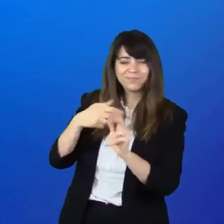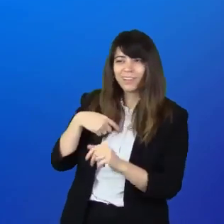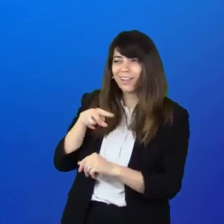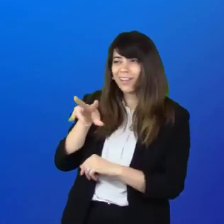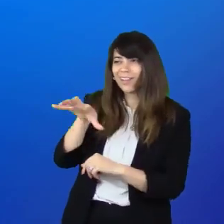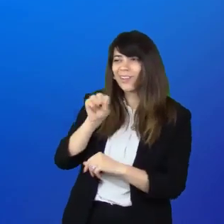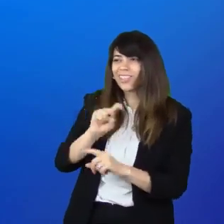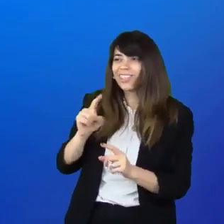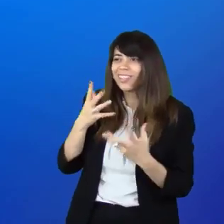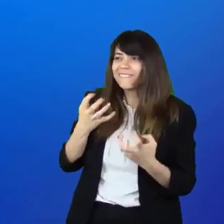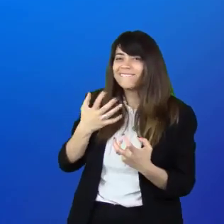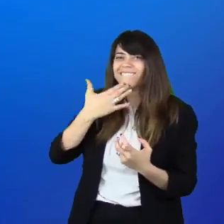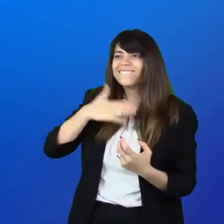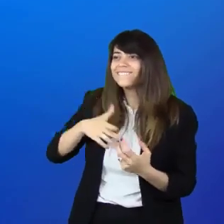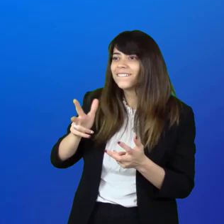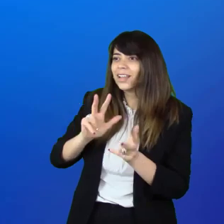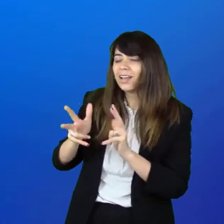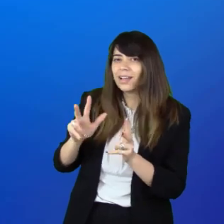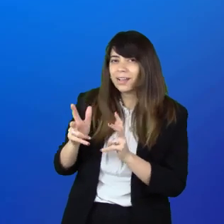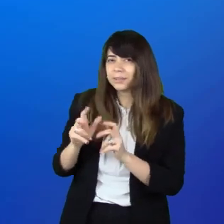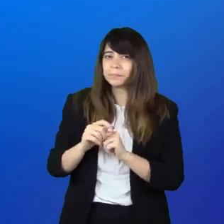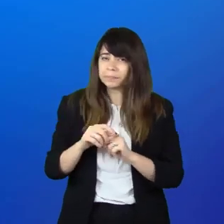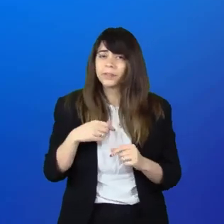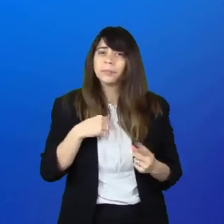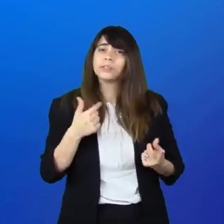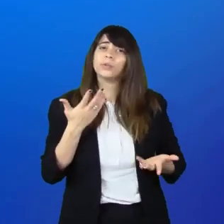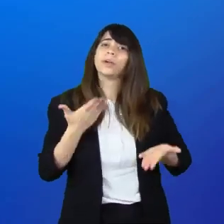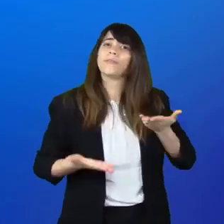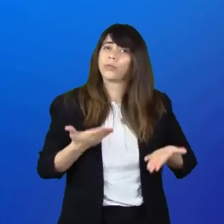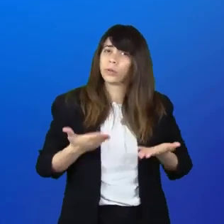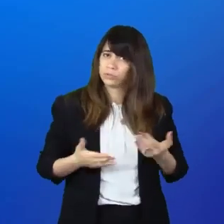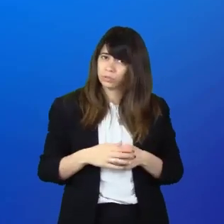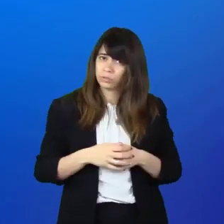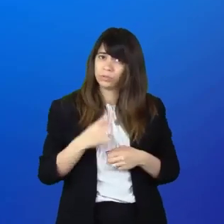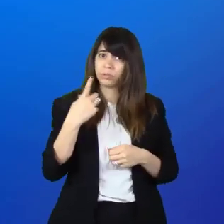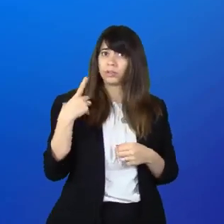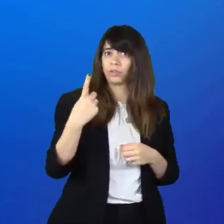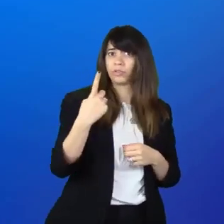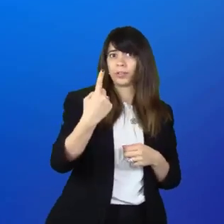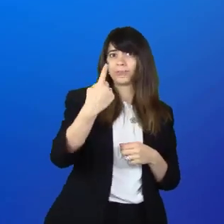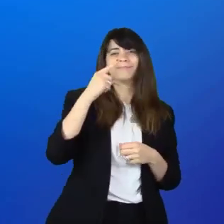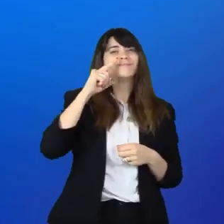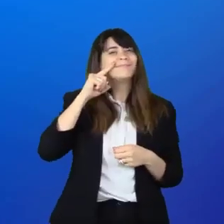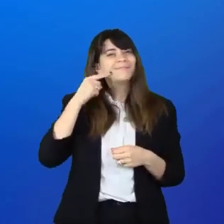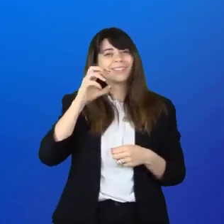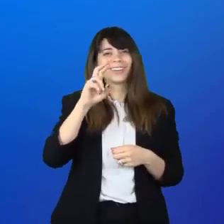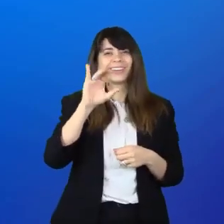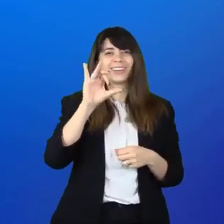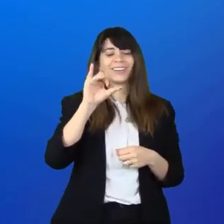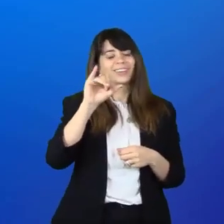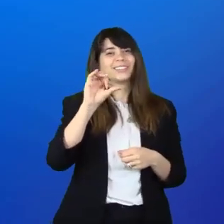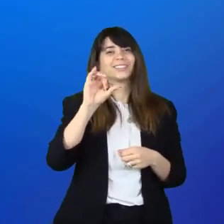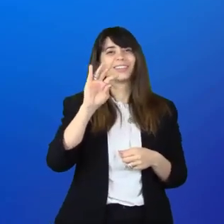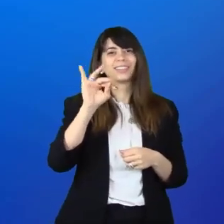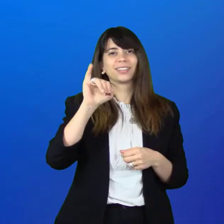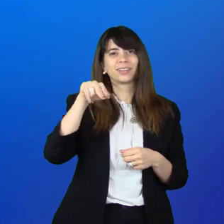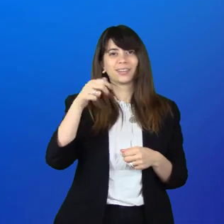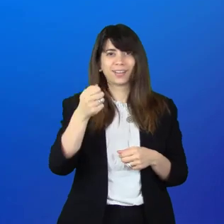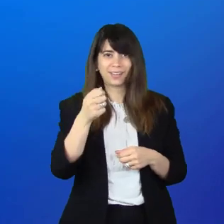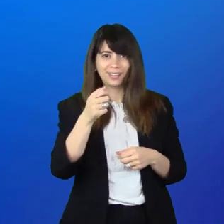ronda de personas sordas hablando lengua de señas, yo no entendía, pero quería entender. Entonces tuve una evaluación con la directora, que se llamaba